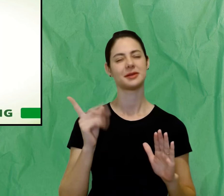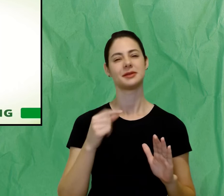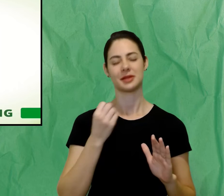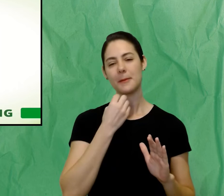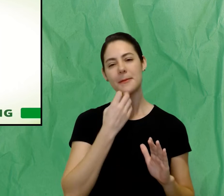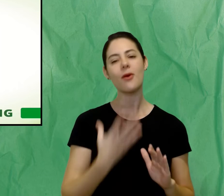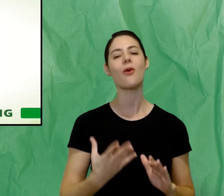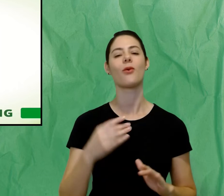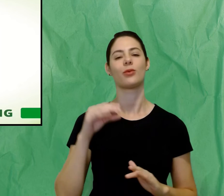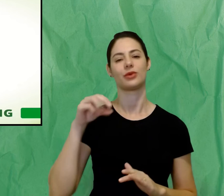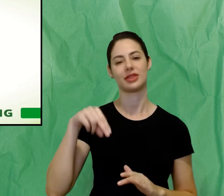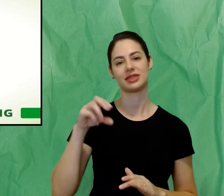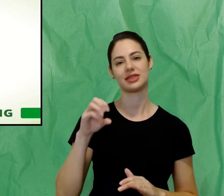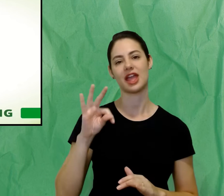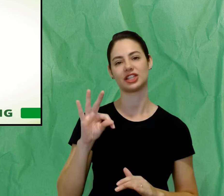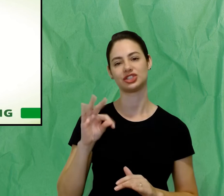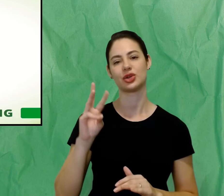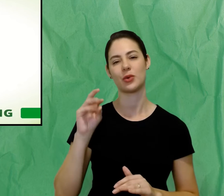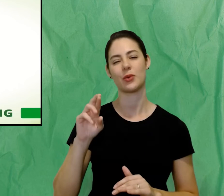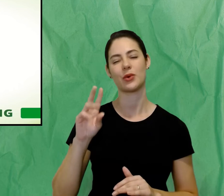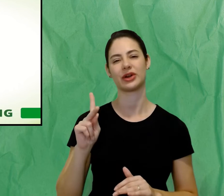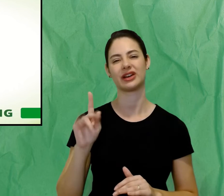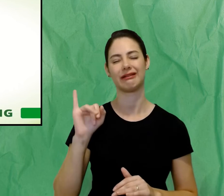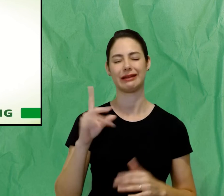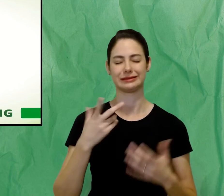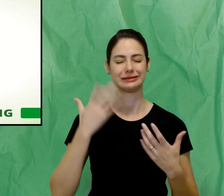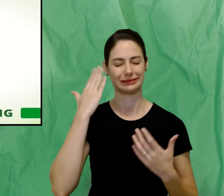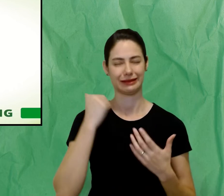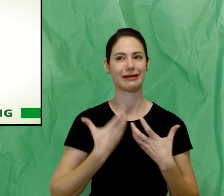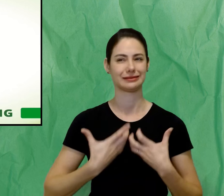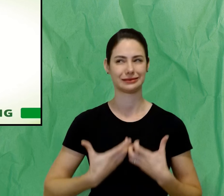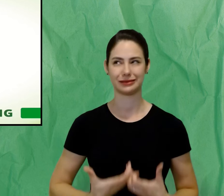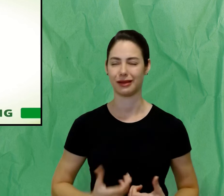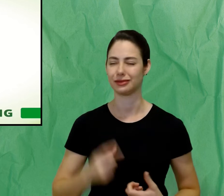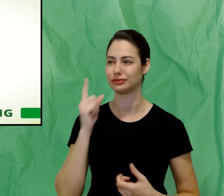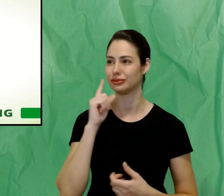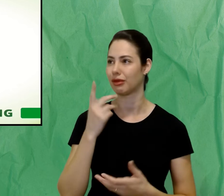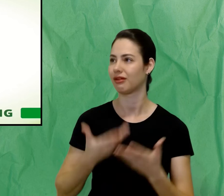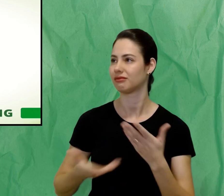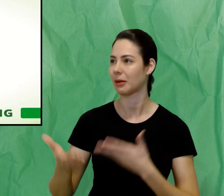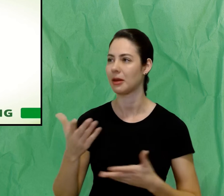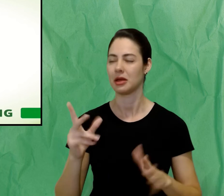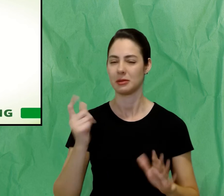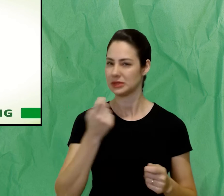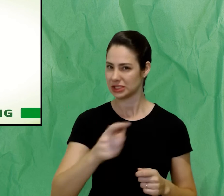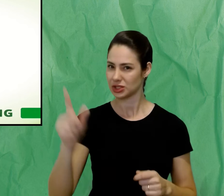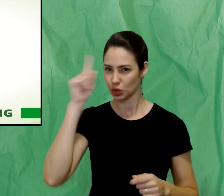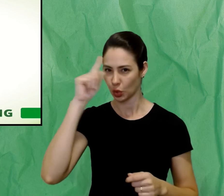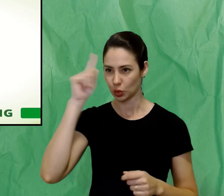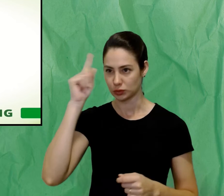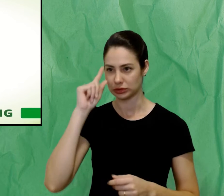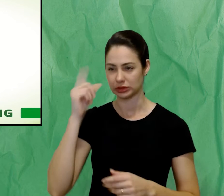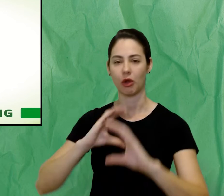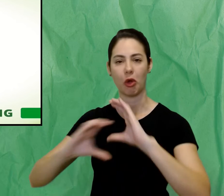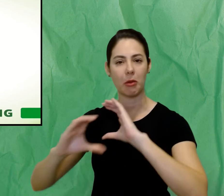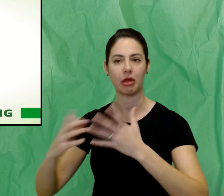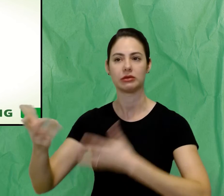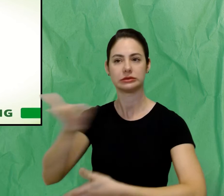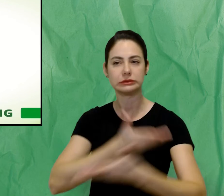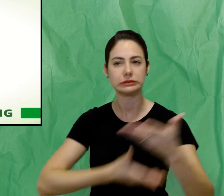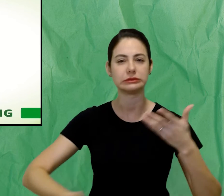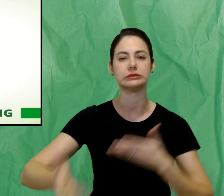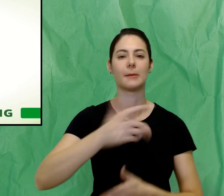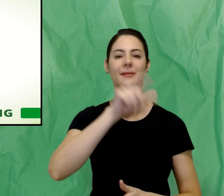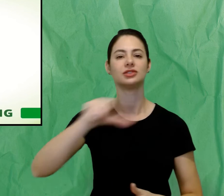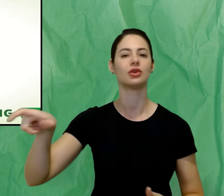Eu sei que é meio cansativo socializar sempre, não precisa ser feito isso todos os dias, mas mantenha